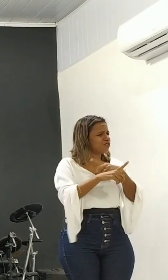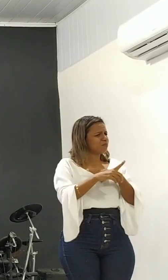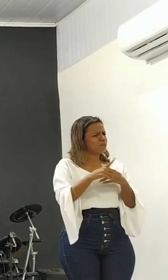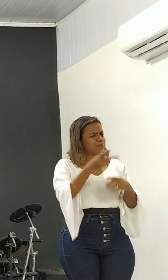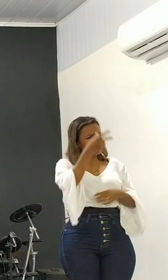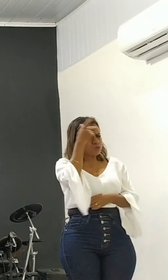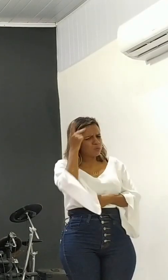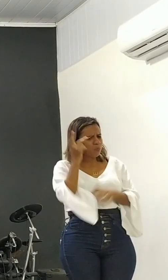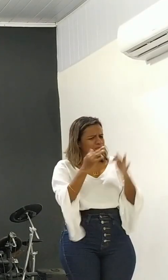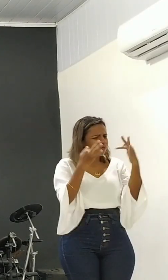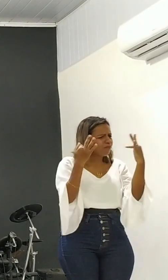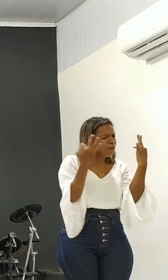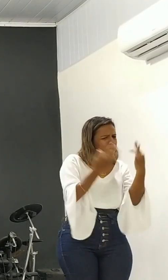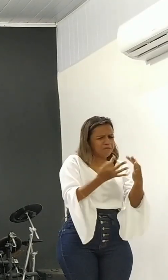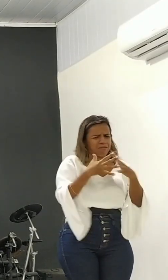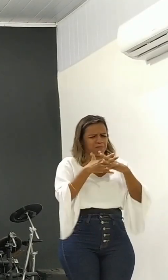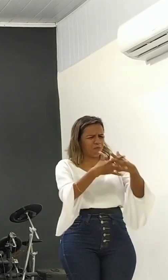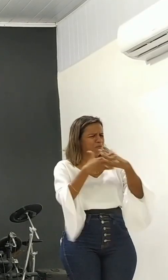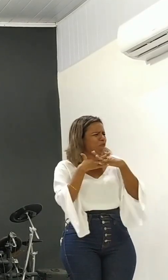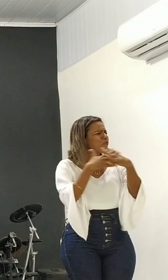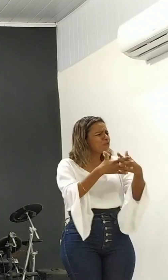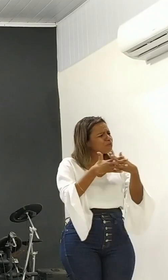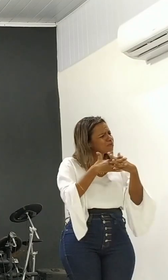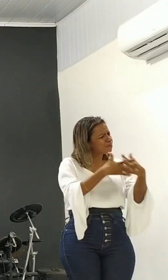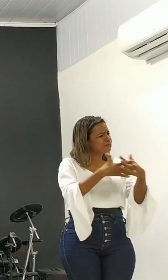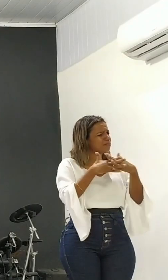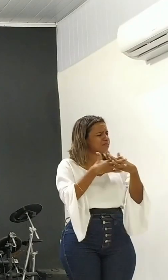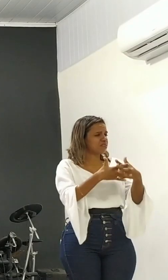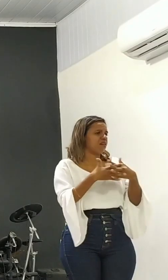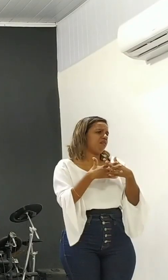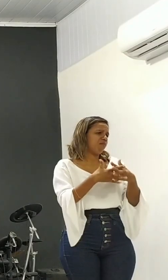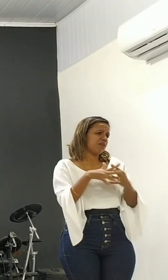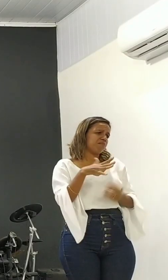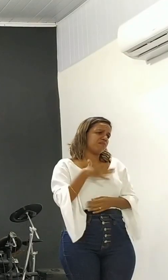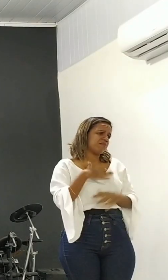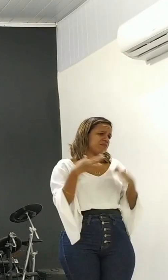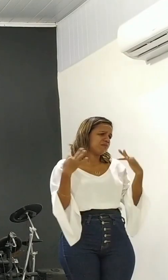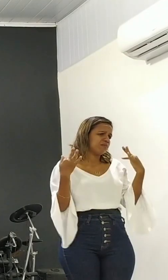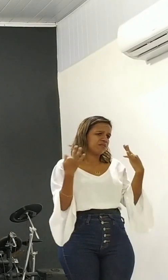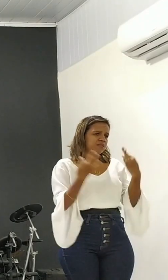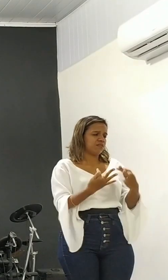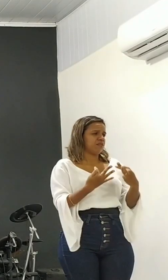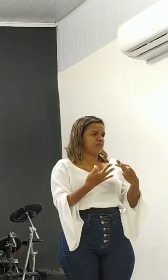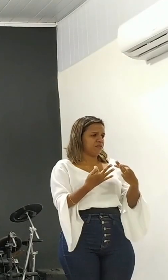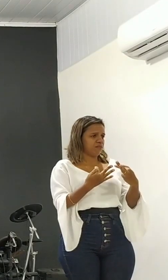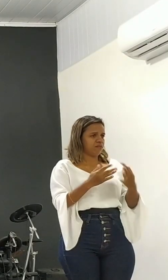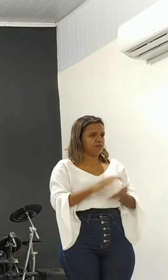conviverem, tantas brigas, tantas confusões.